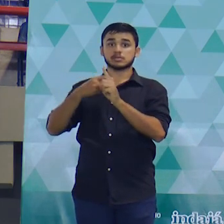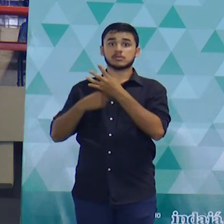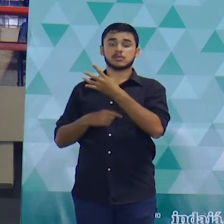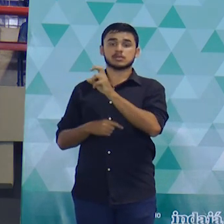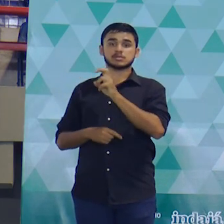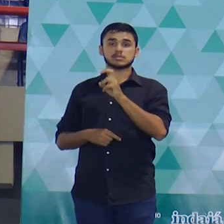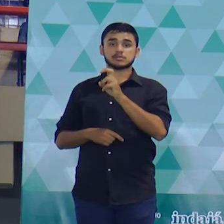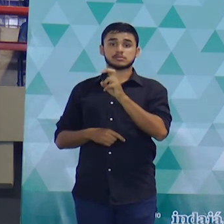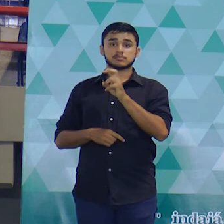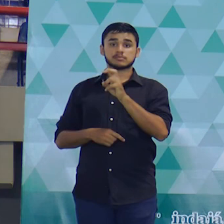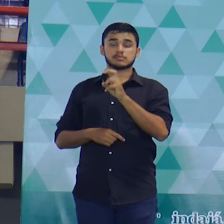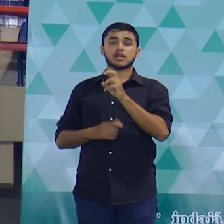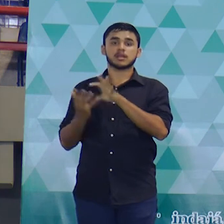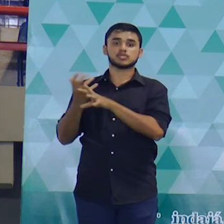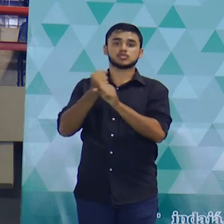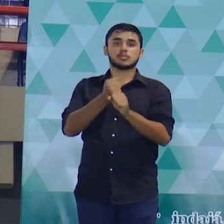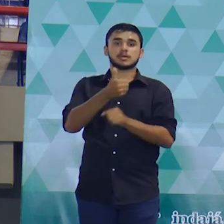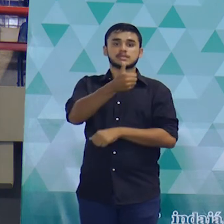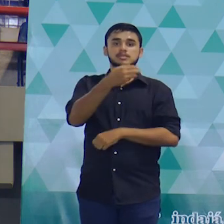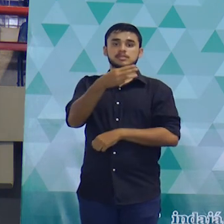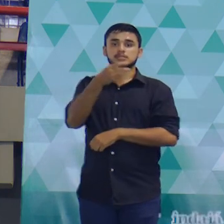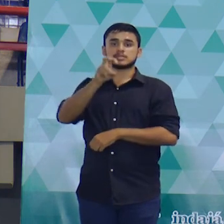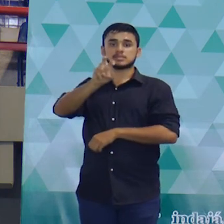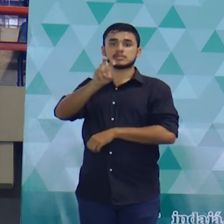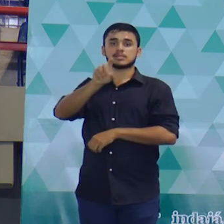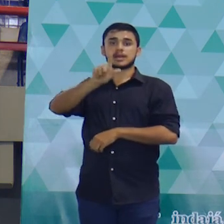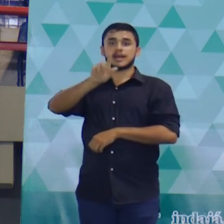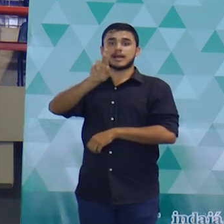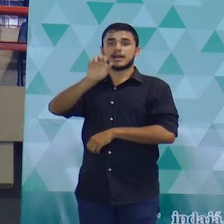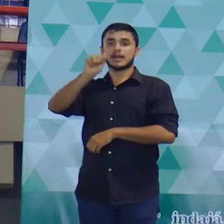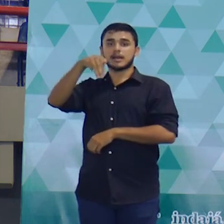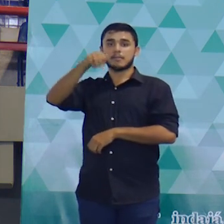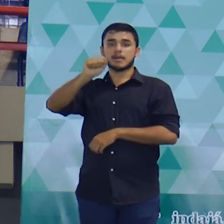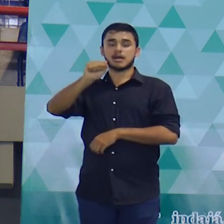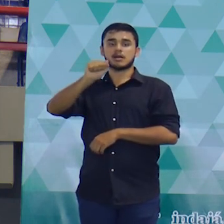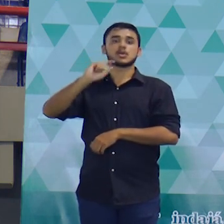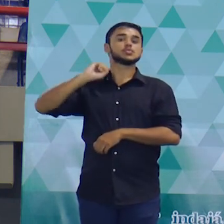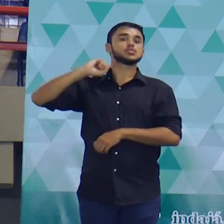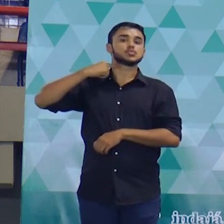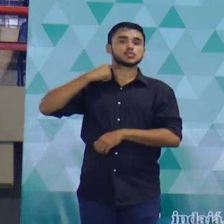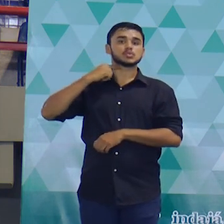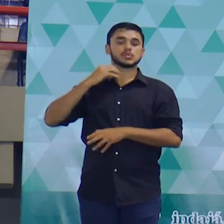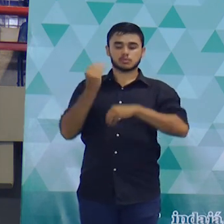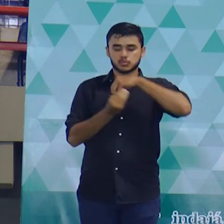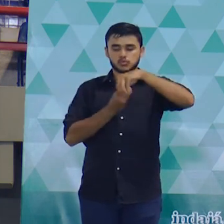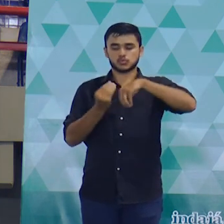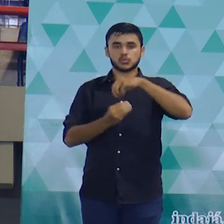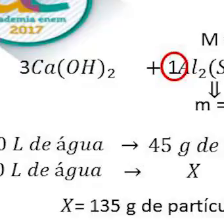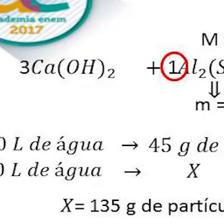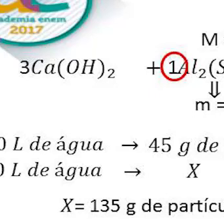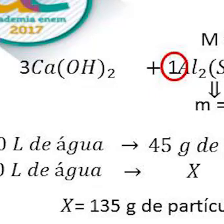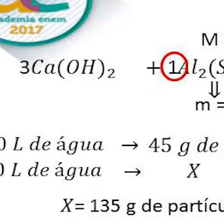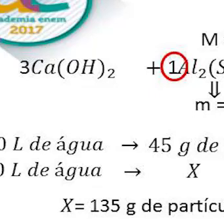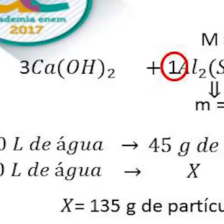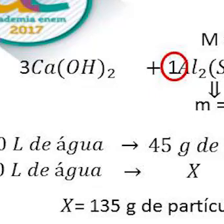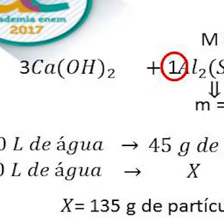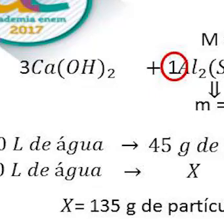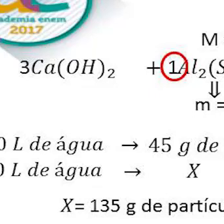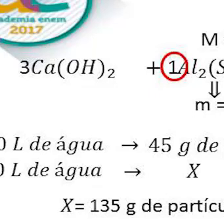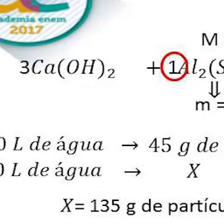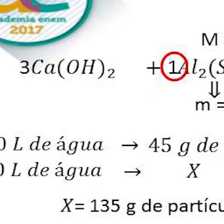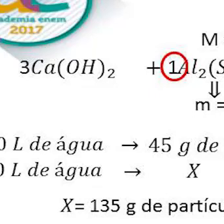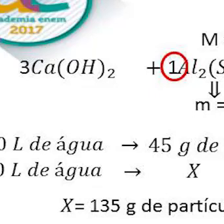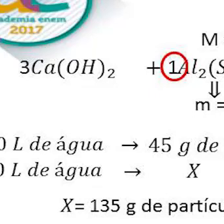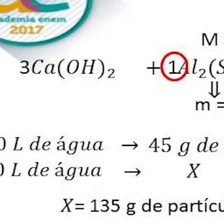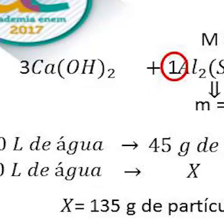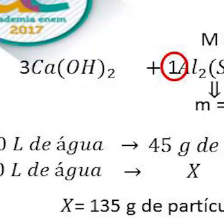gramas de partículas. Isso aí eu vou ter que eliminar. Outra coisa, a substância que vai eliminar essas partículas é o hidróxido